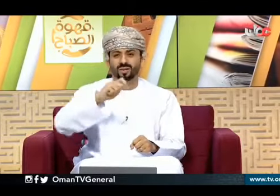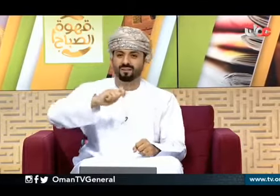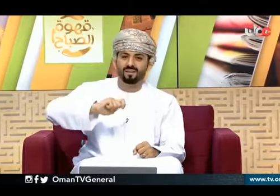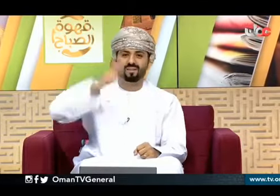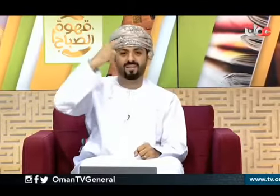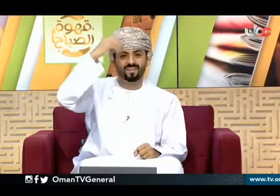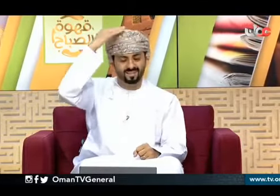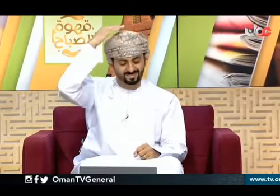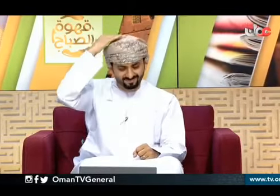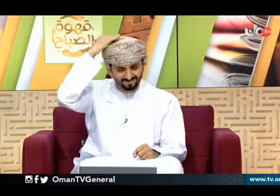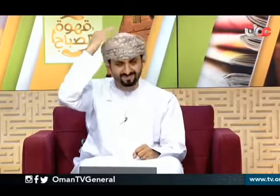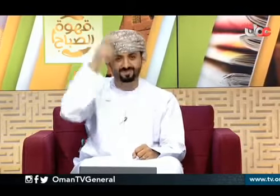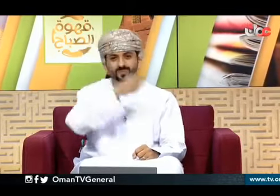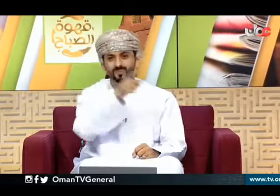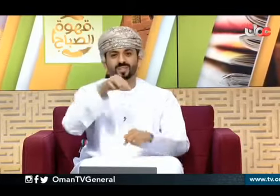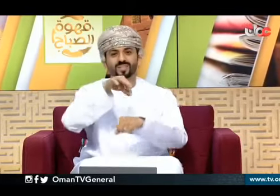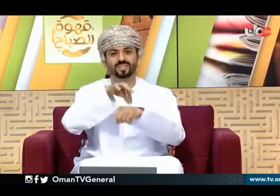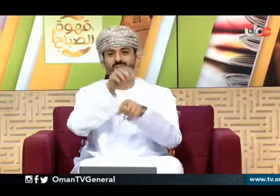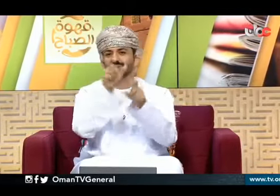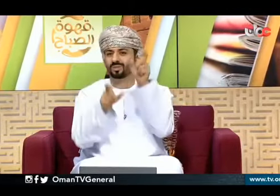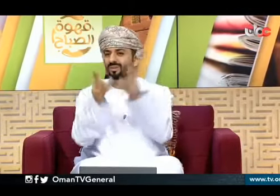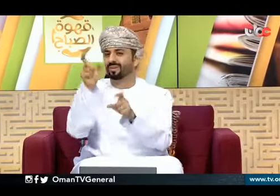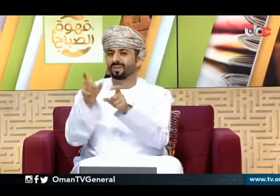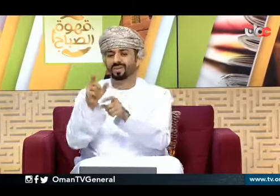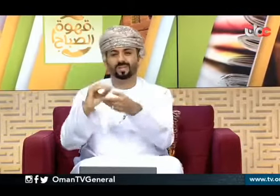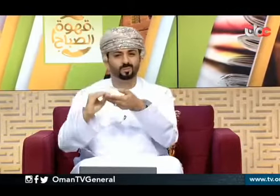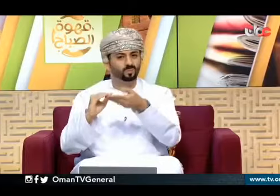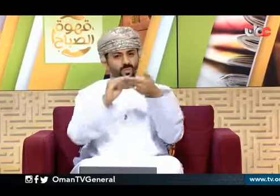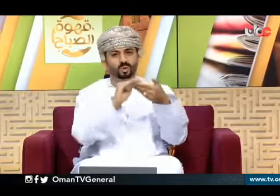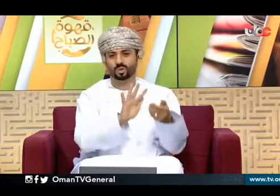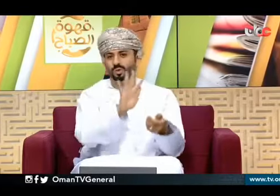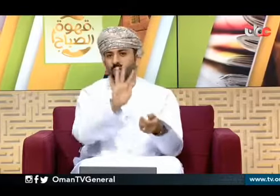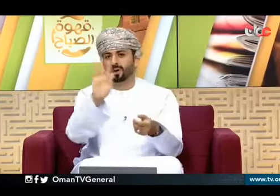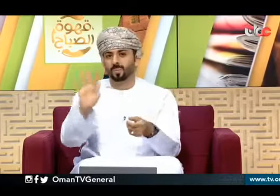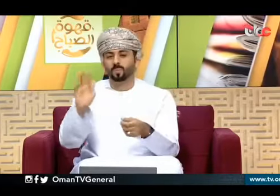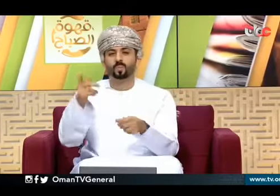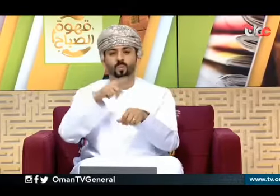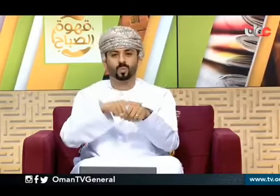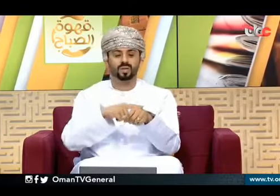عمان وأن تكون كل الجهود